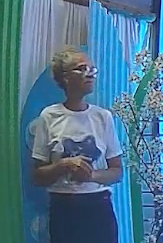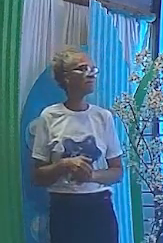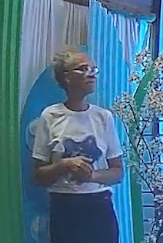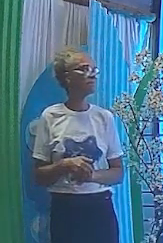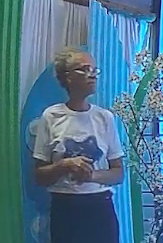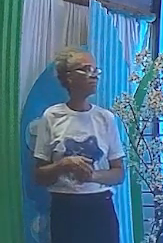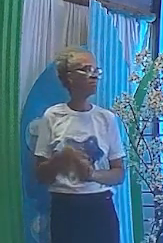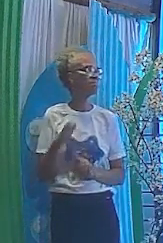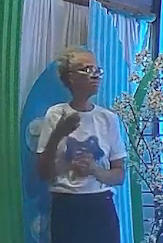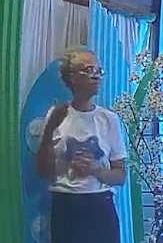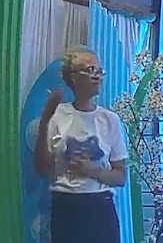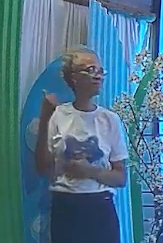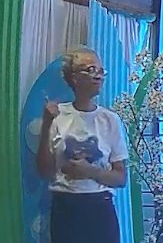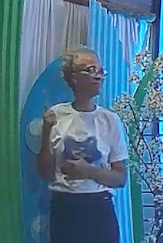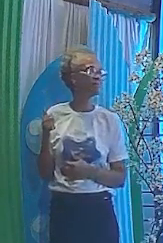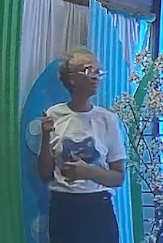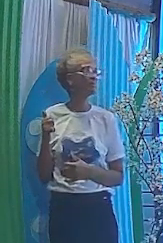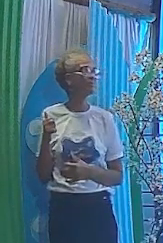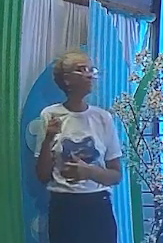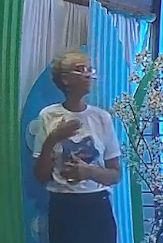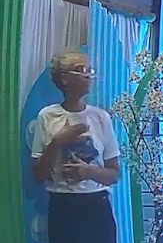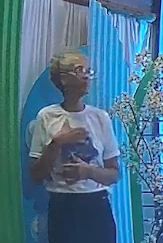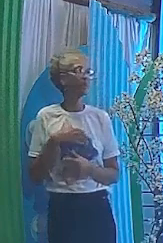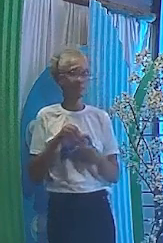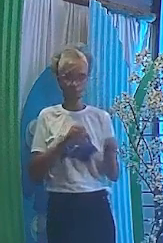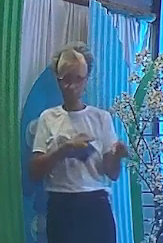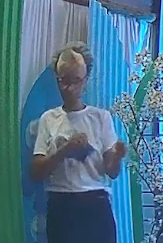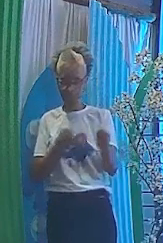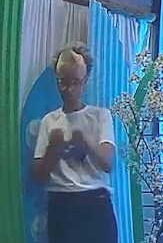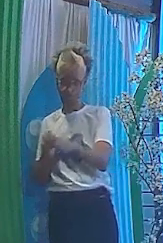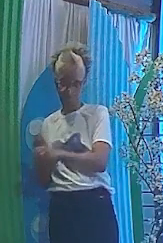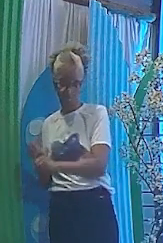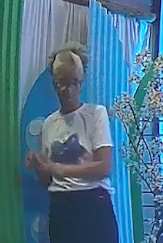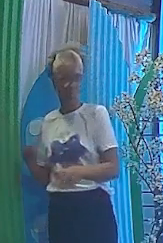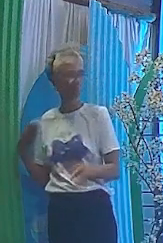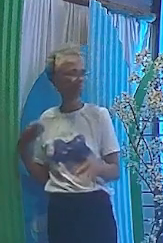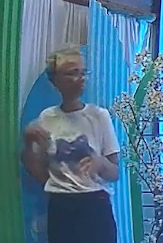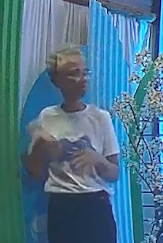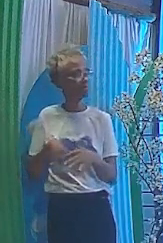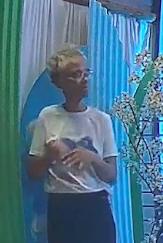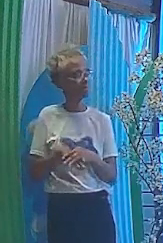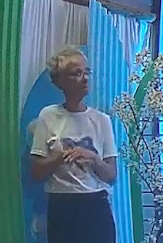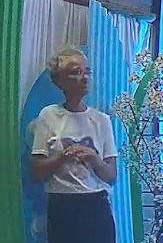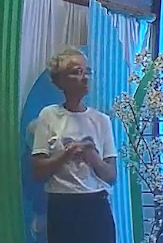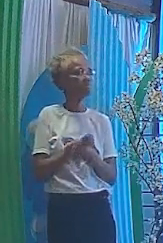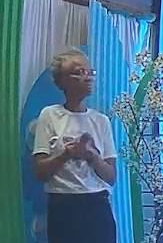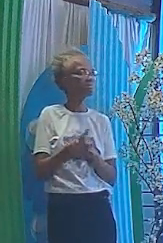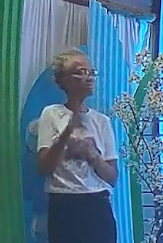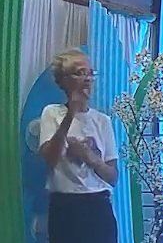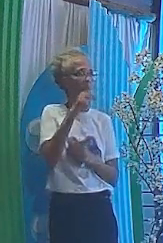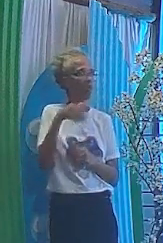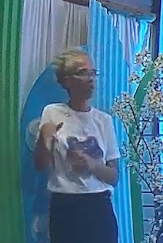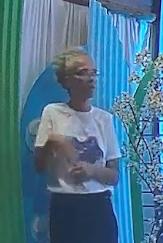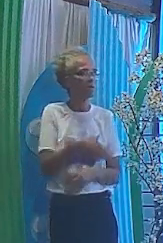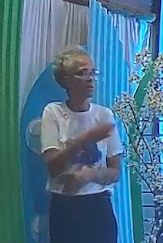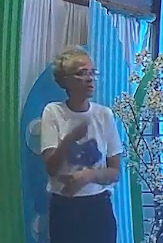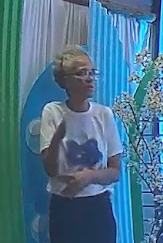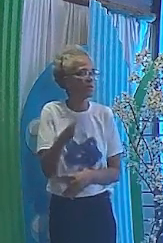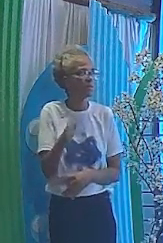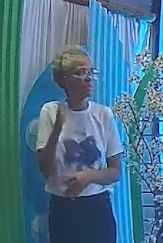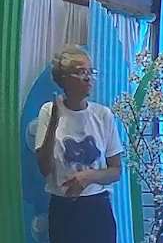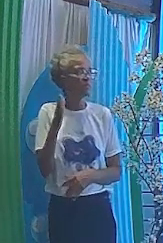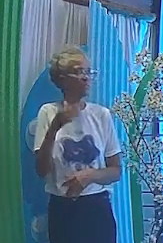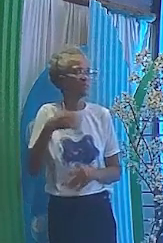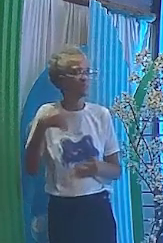Certa vez, numa aula de física, eu fui ensinado que quando você entra no mar, no rio, na correnteza, você